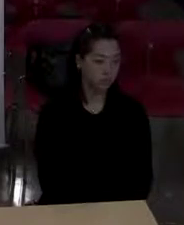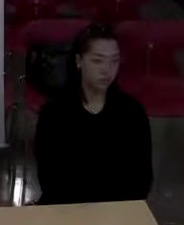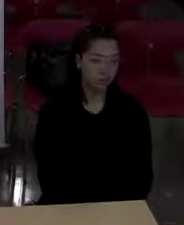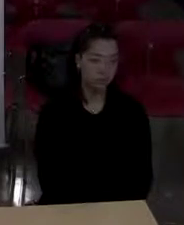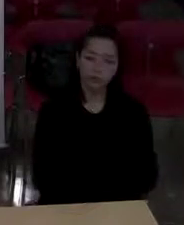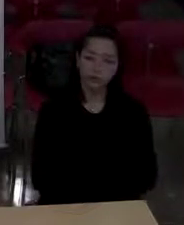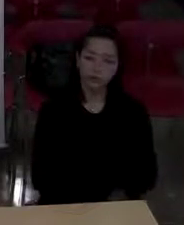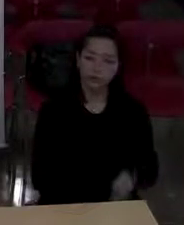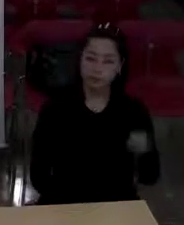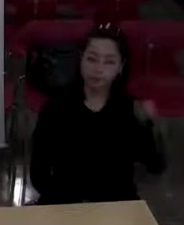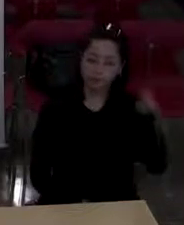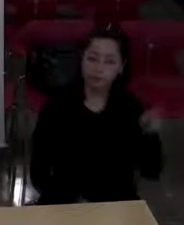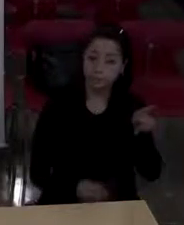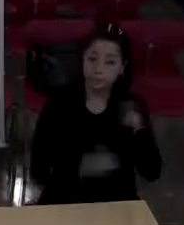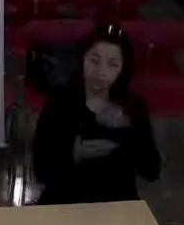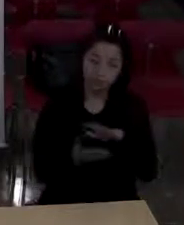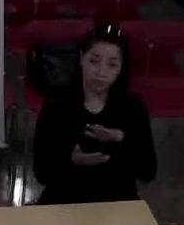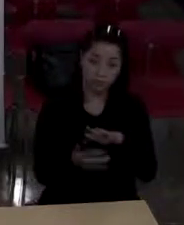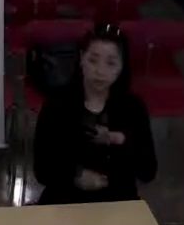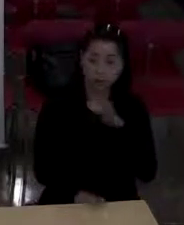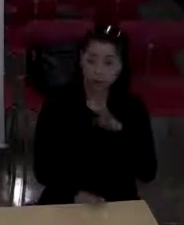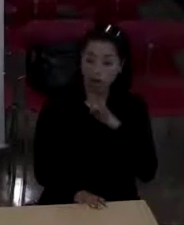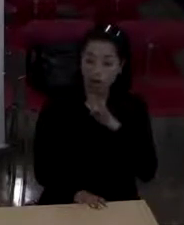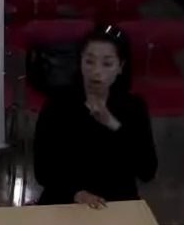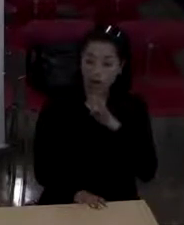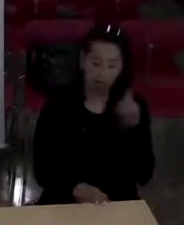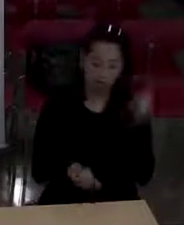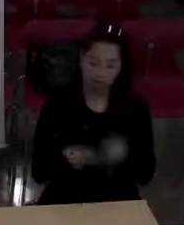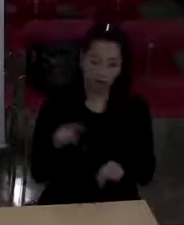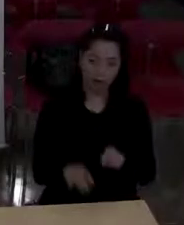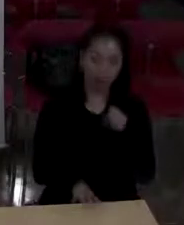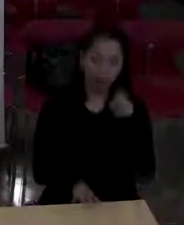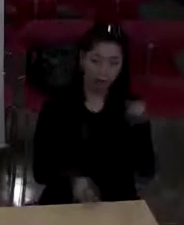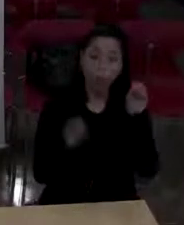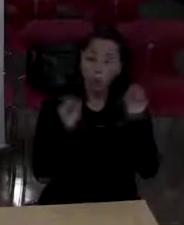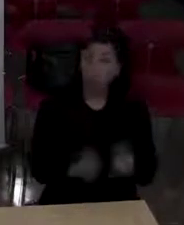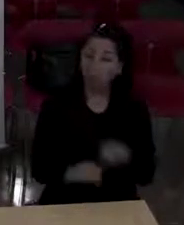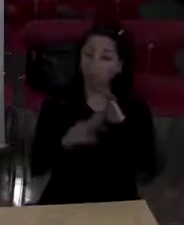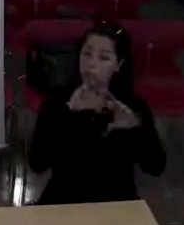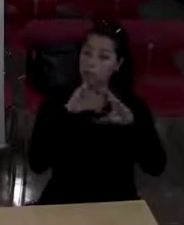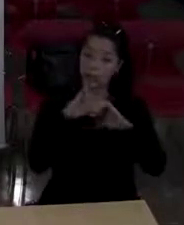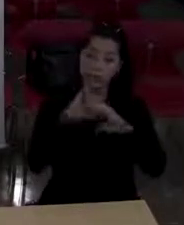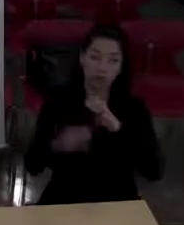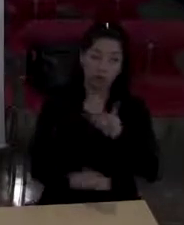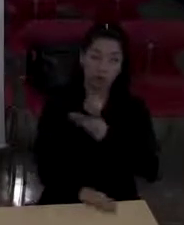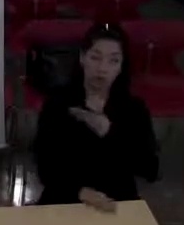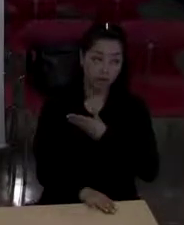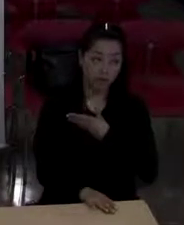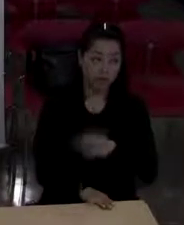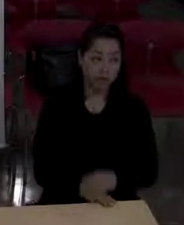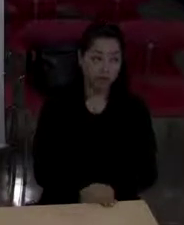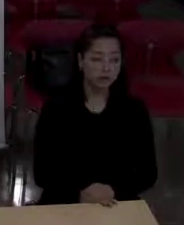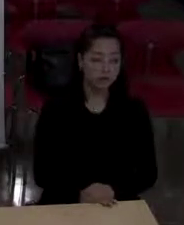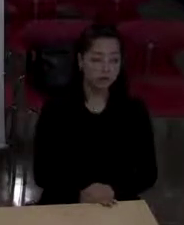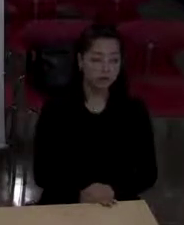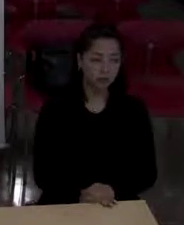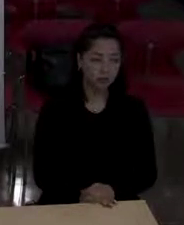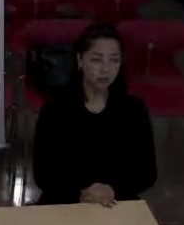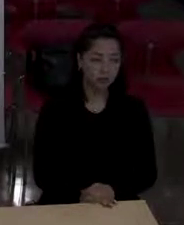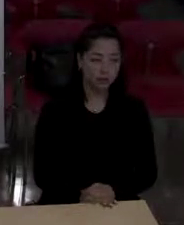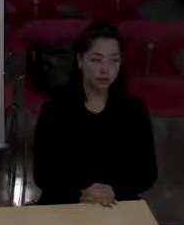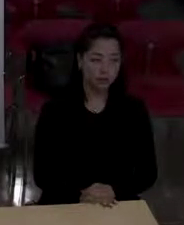Todavía no ha aprendido a hablar, pero Javier es capaz de comunicarse con su madre. ¿Y los dibujos? ¿Cómo son los dibujos,